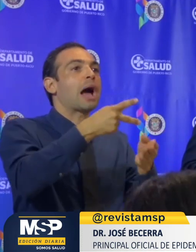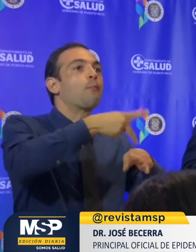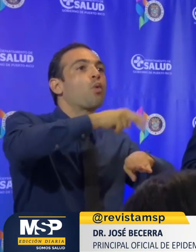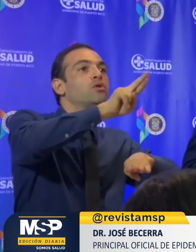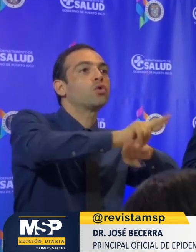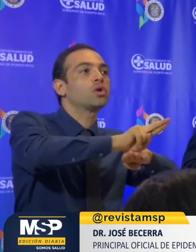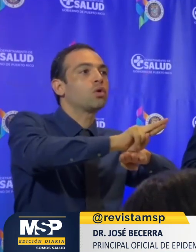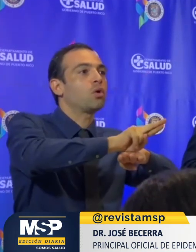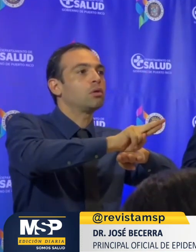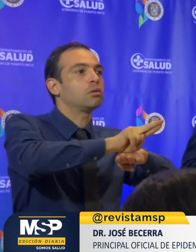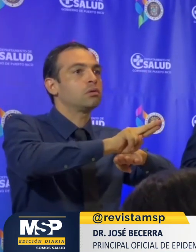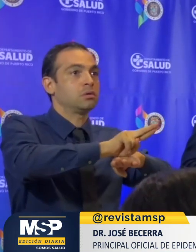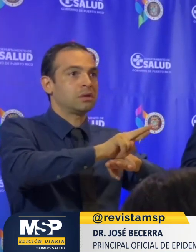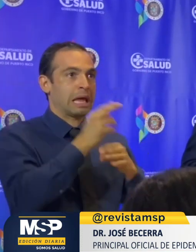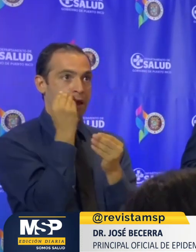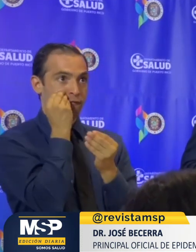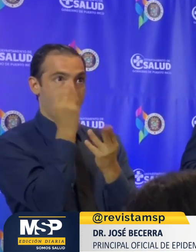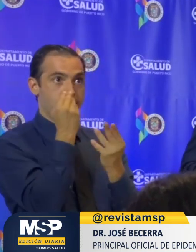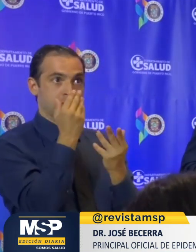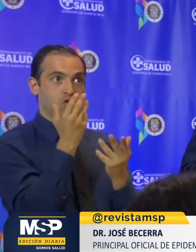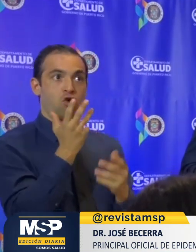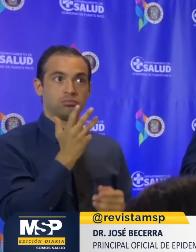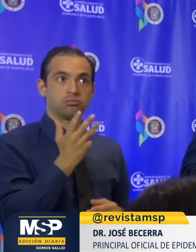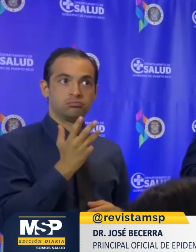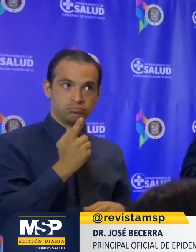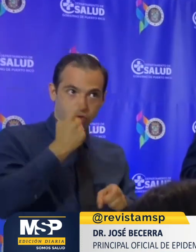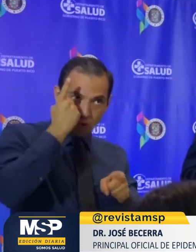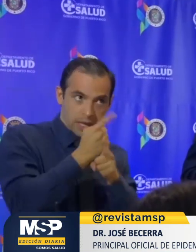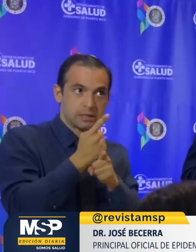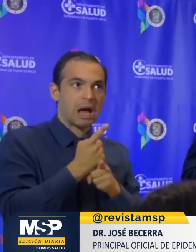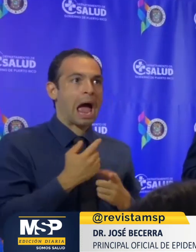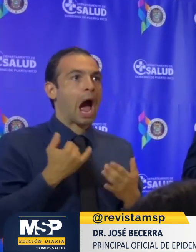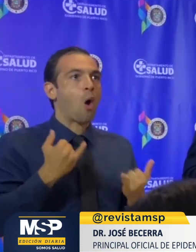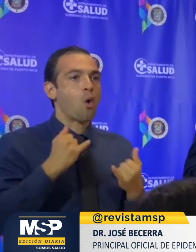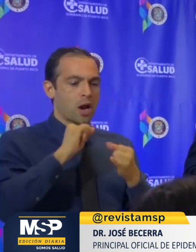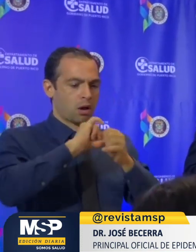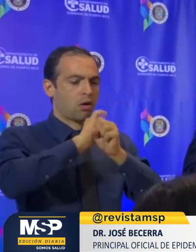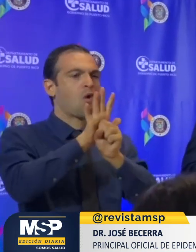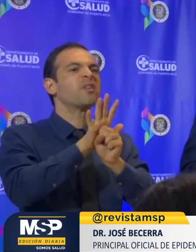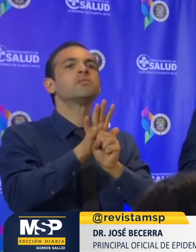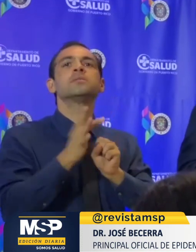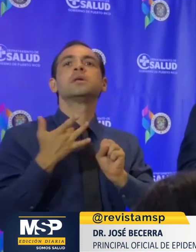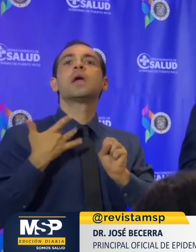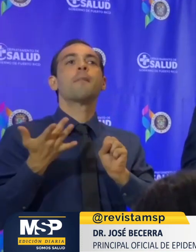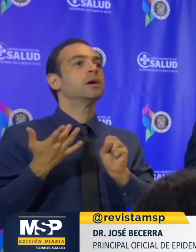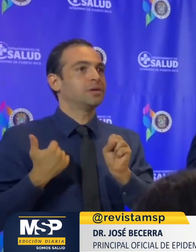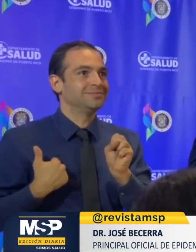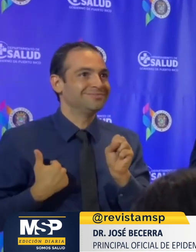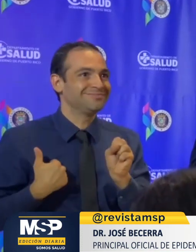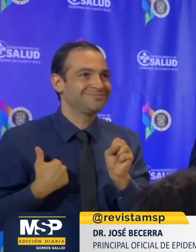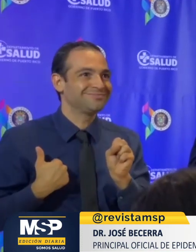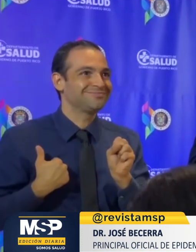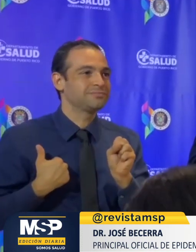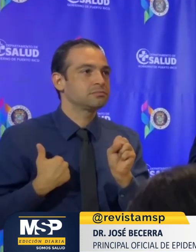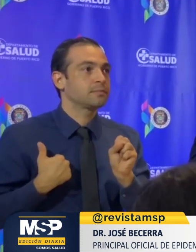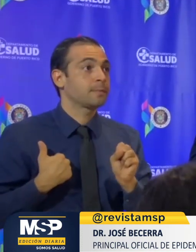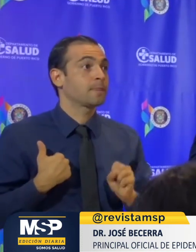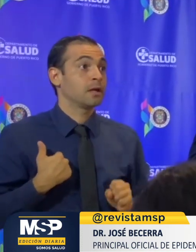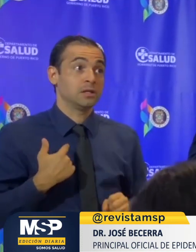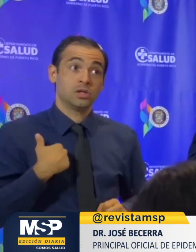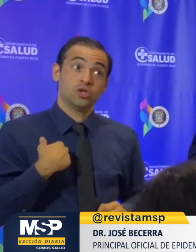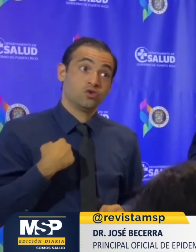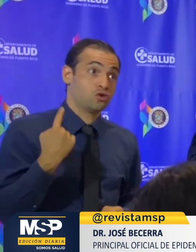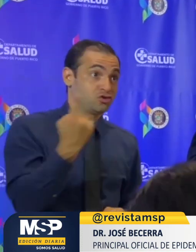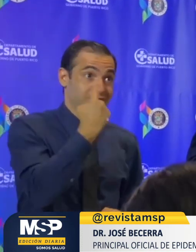con cifras oficiales de dónde estamos en la pandemia. Yo siempre he dicho que lo primero que debemos